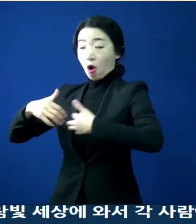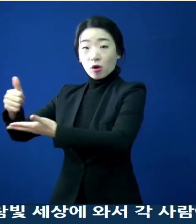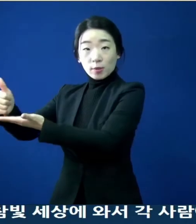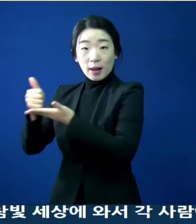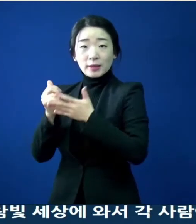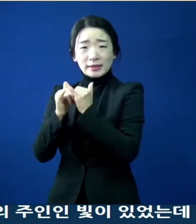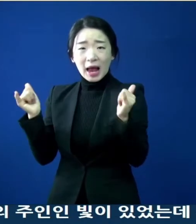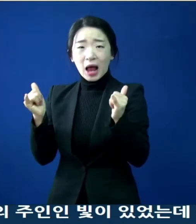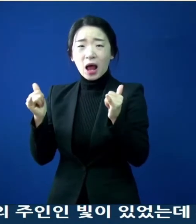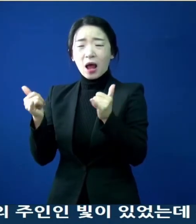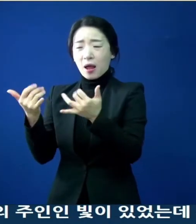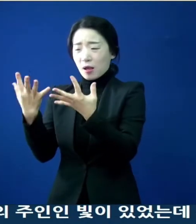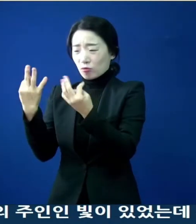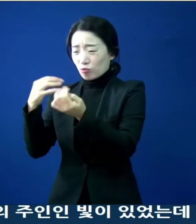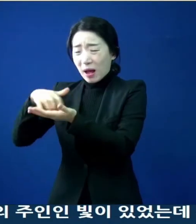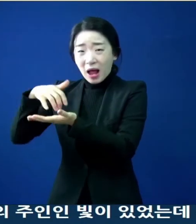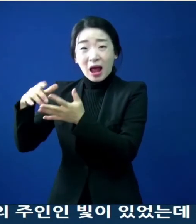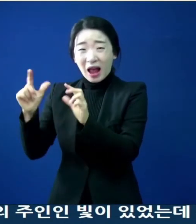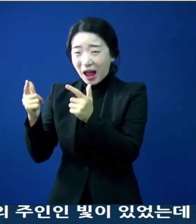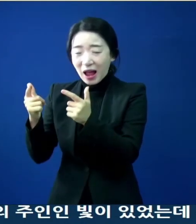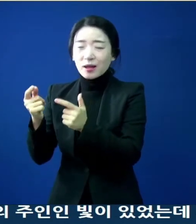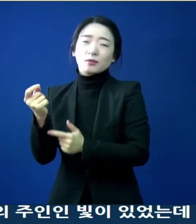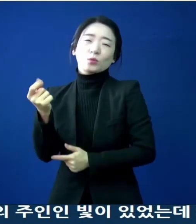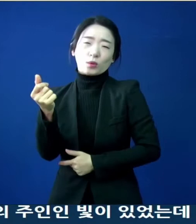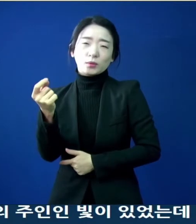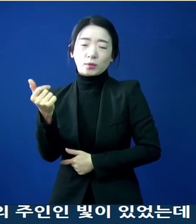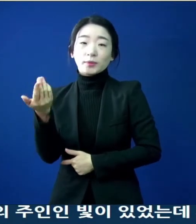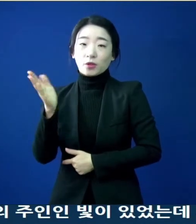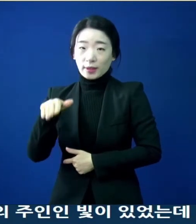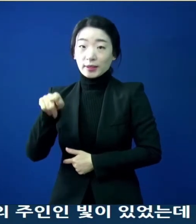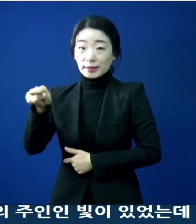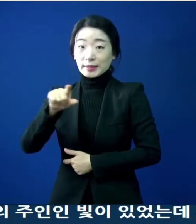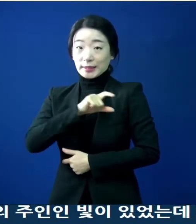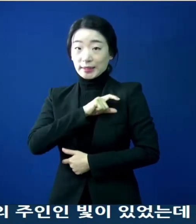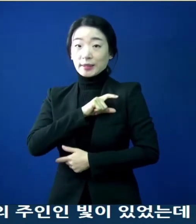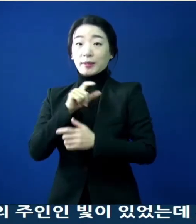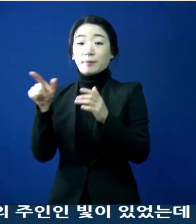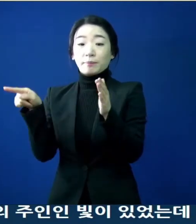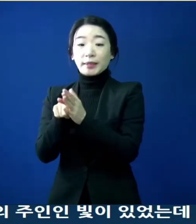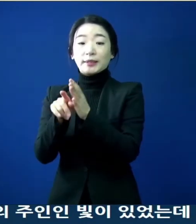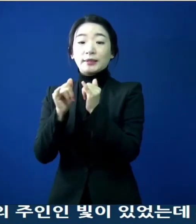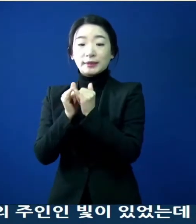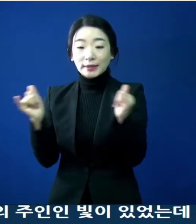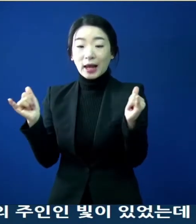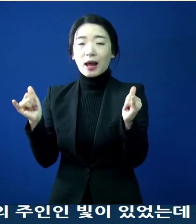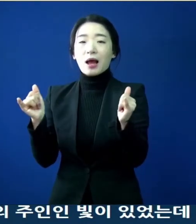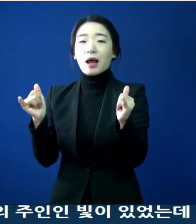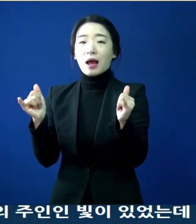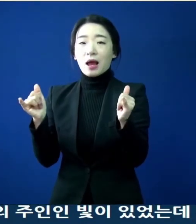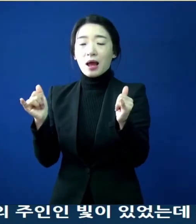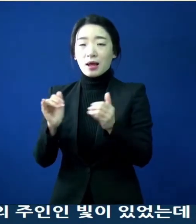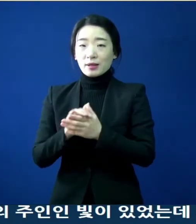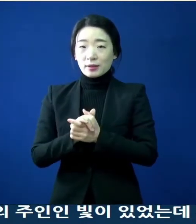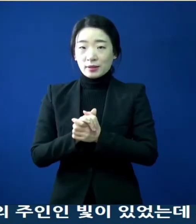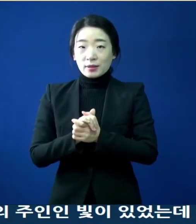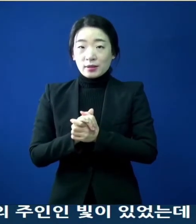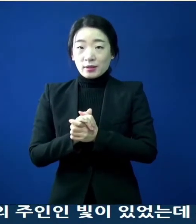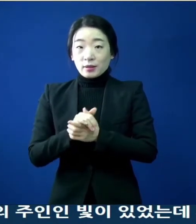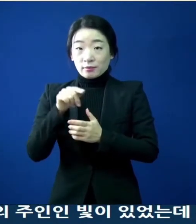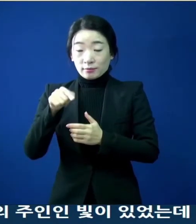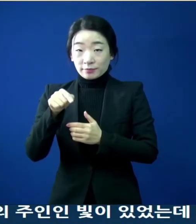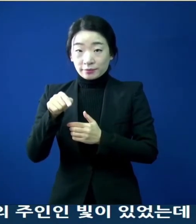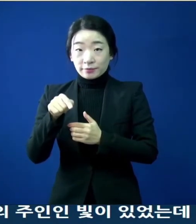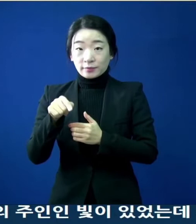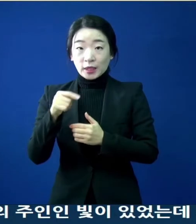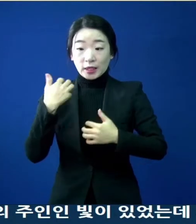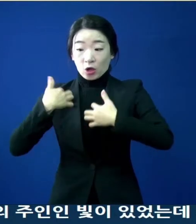다수는 아니지만 그들이 있었다라고 선포하는 겁니다. 여기에 깔려있는 복선이 분명히 있는데, 그 복선은 뭐냐면